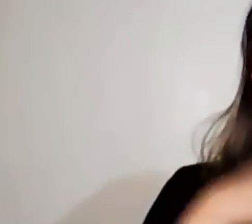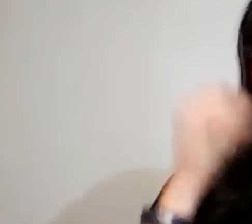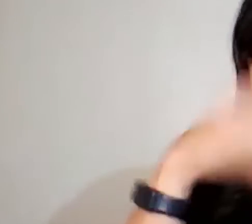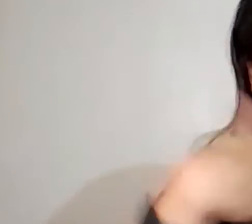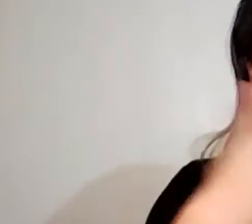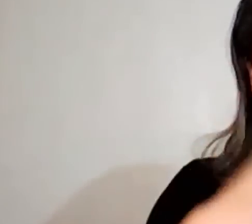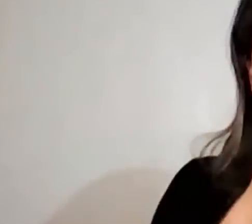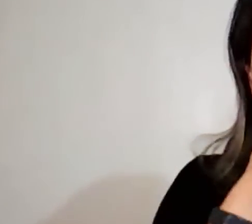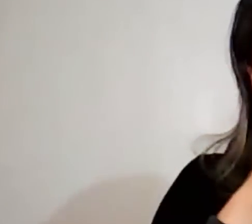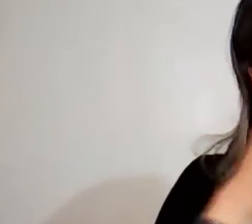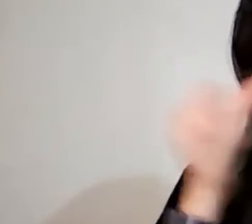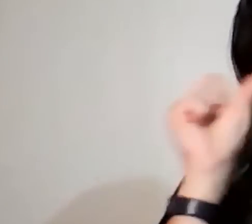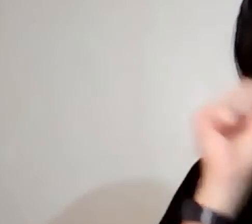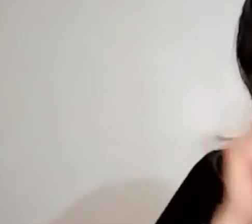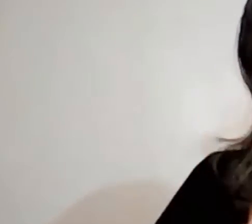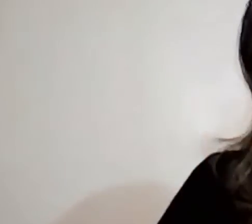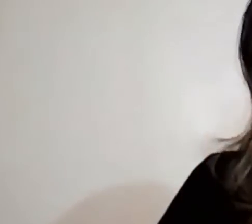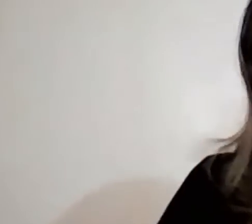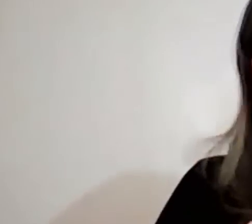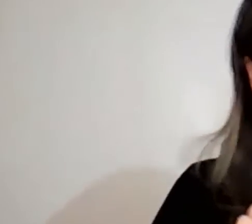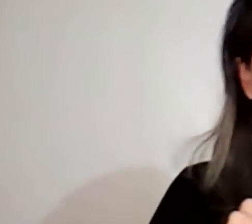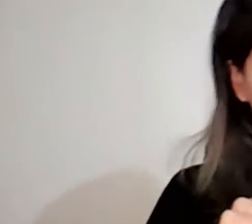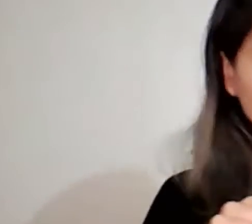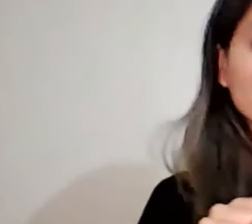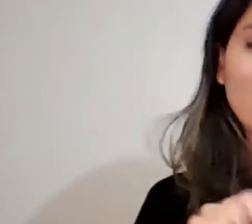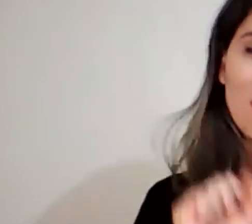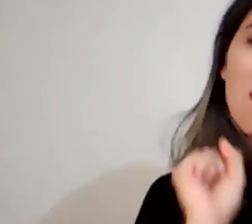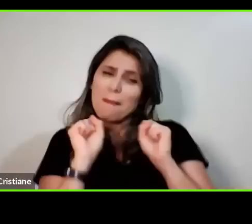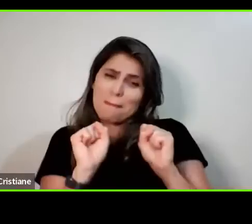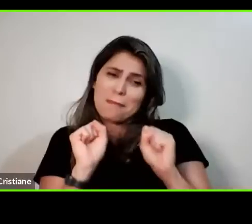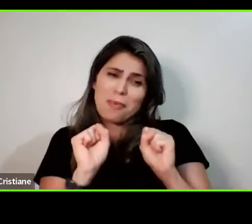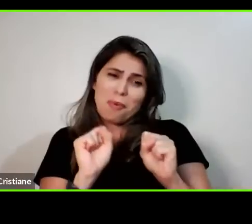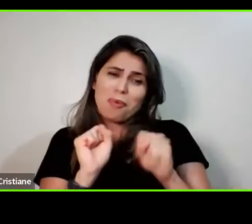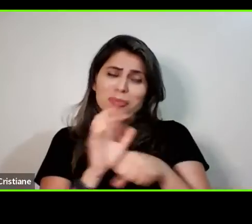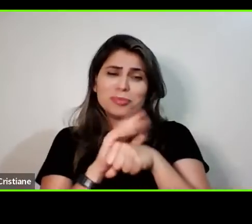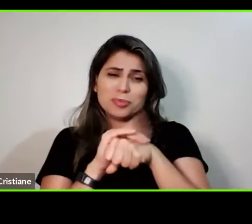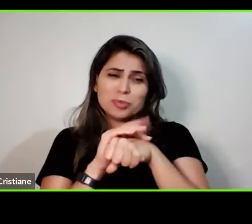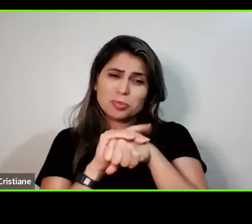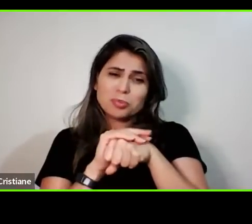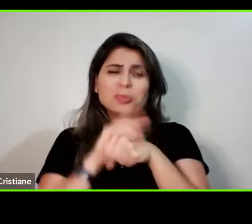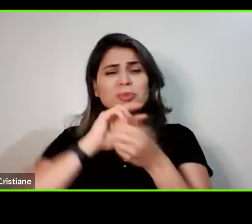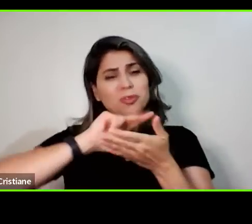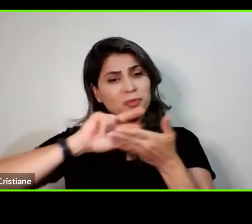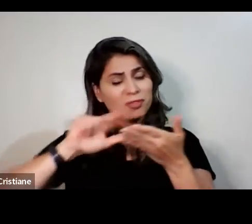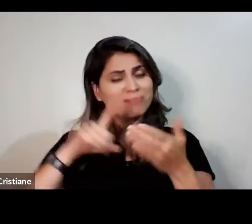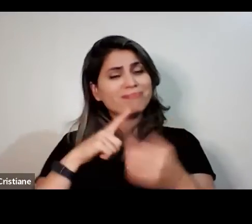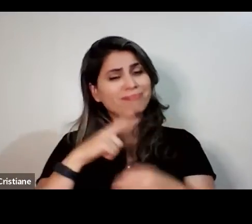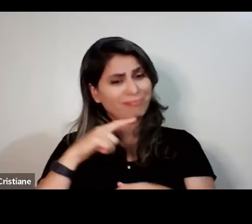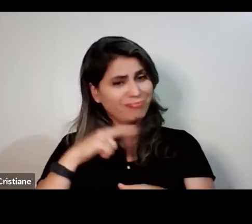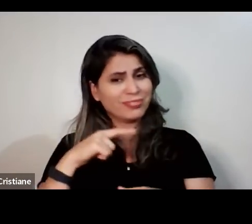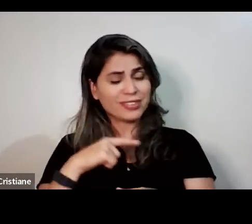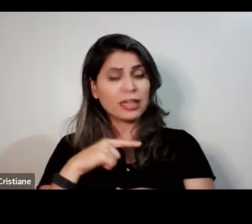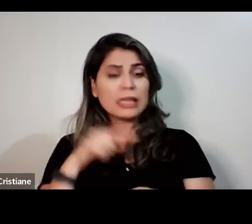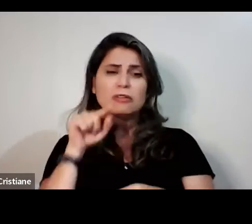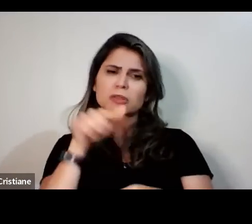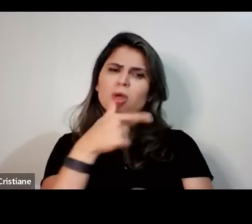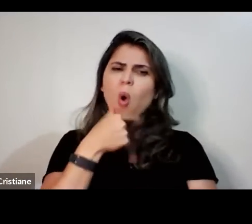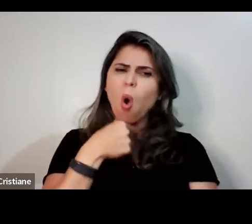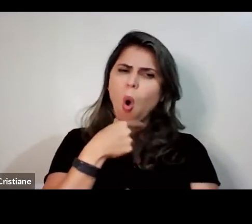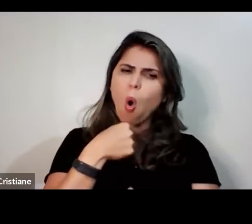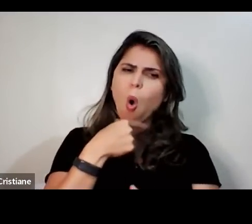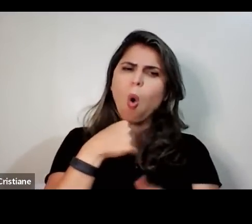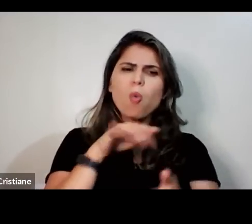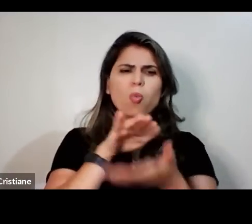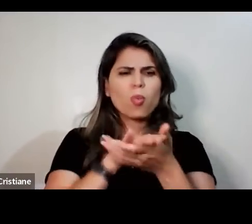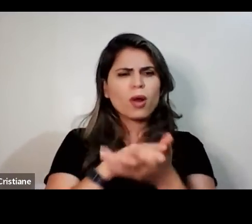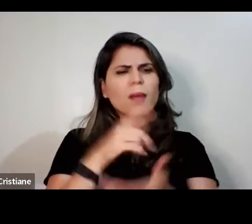positivos. Então, como eu disse, é necessário a gente ter, o homem, ter paciência durante esse período com a mulher. E a mulher?